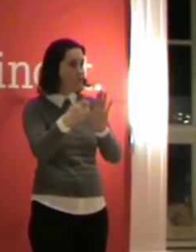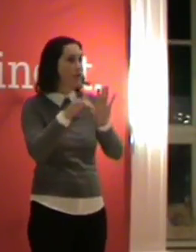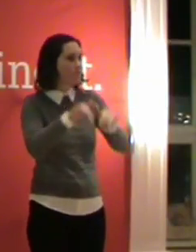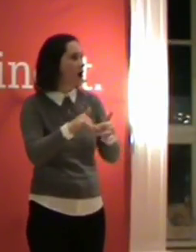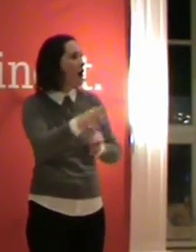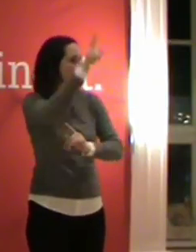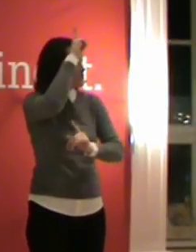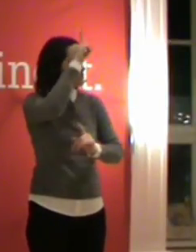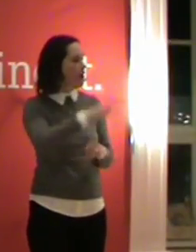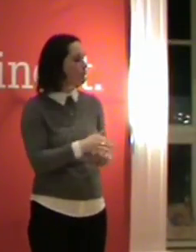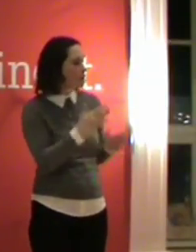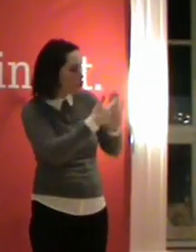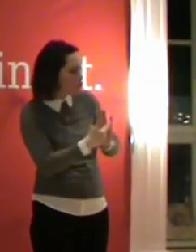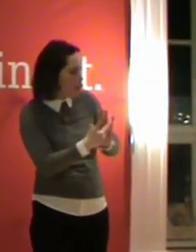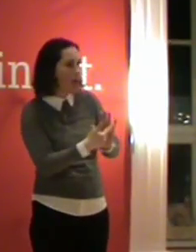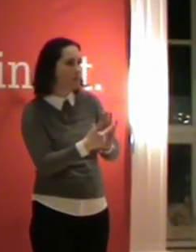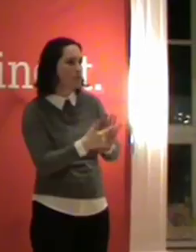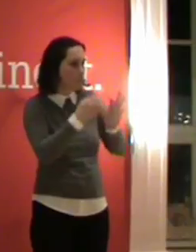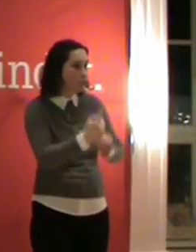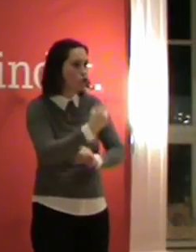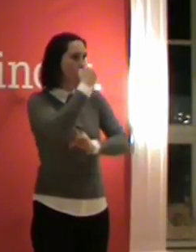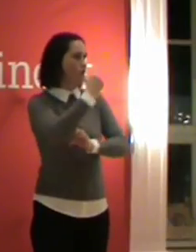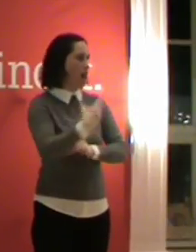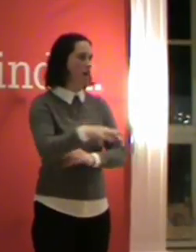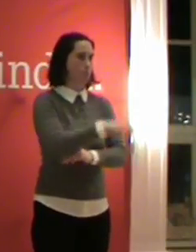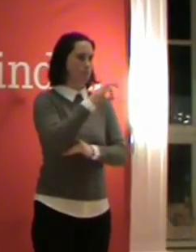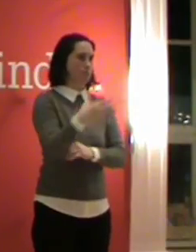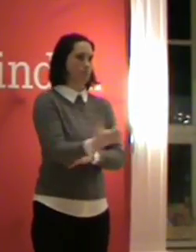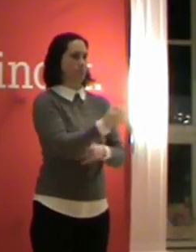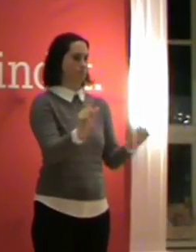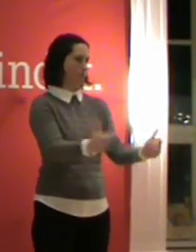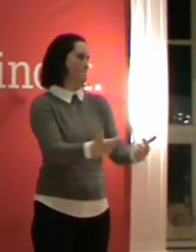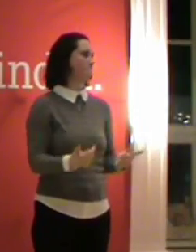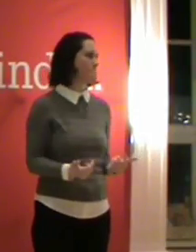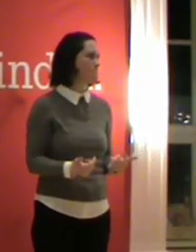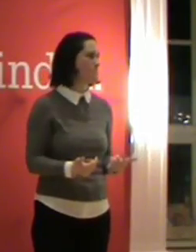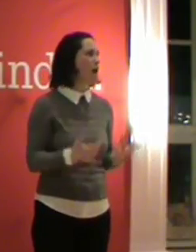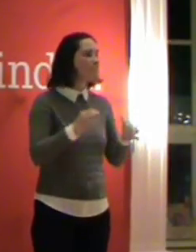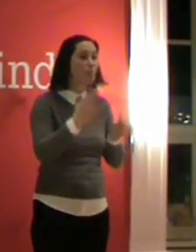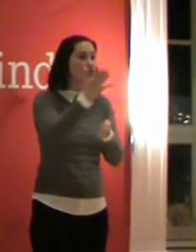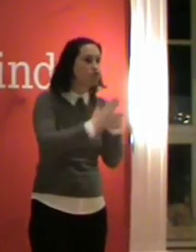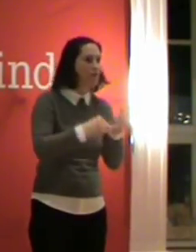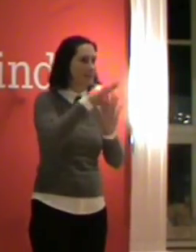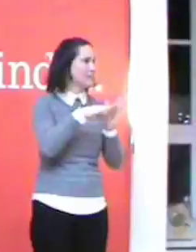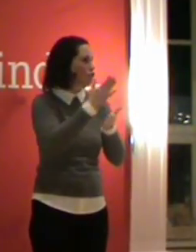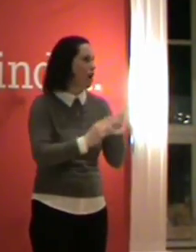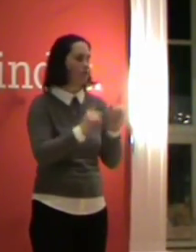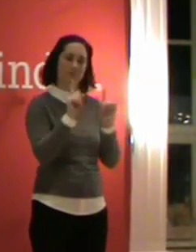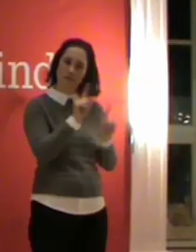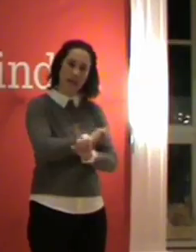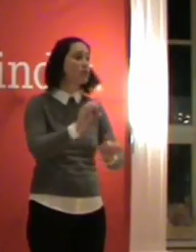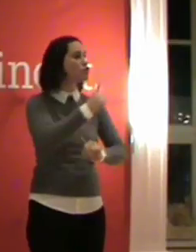eine Polizeistreife. Deshalb ist eben nicht die Tatsache, sofort nach Verschärfung zu rufen, sondern erstmal